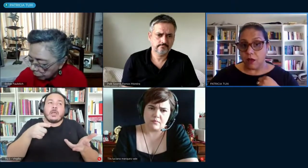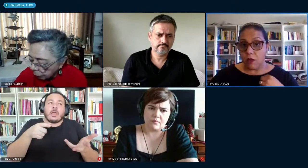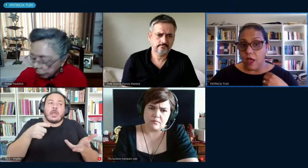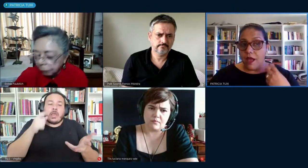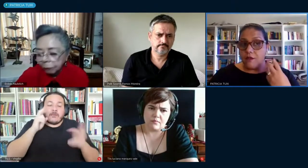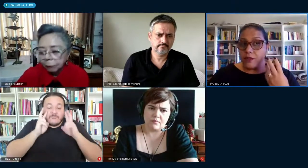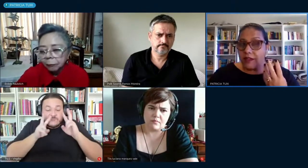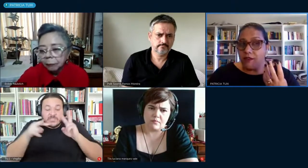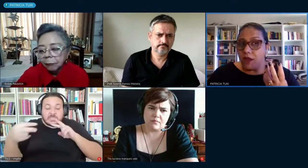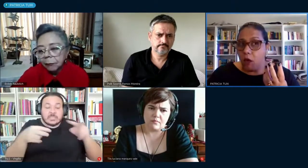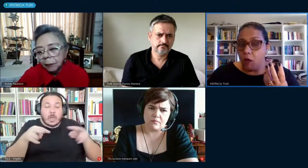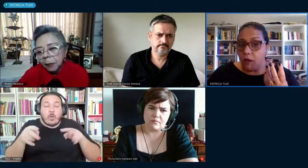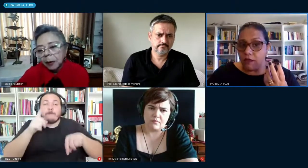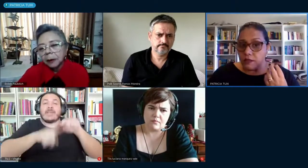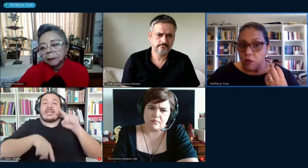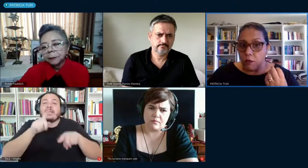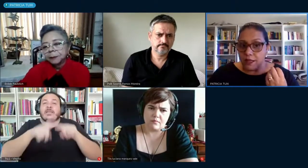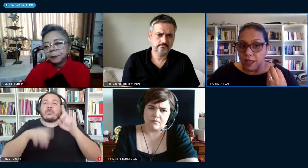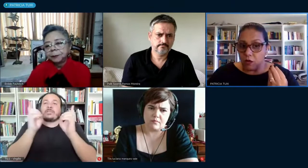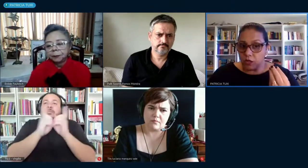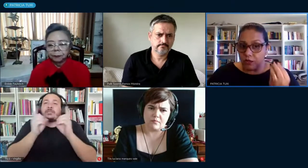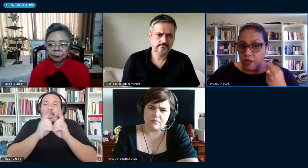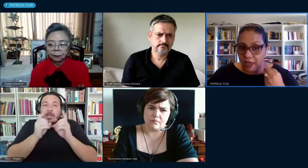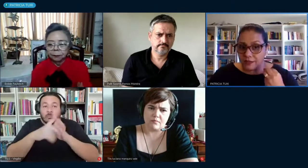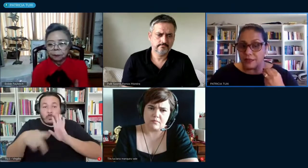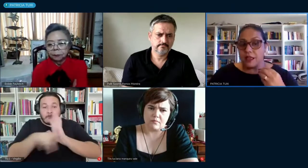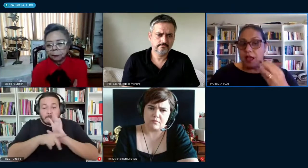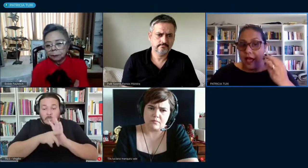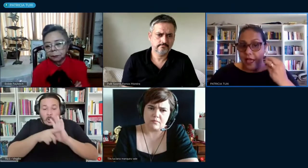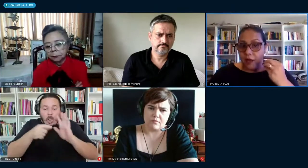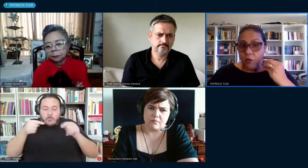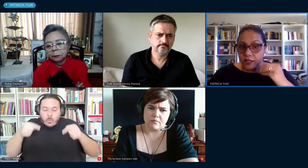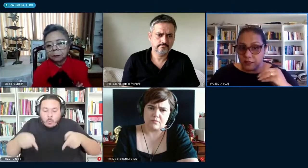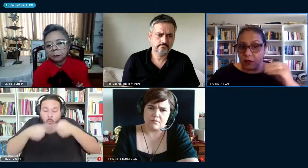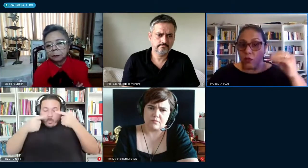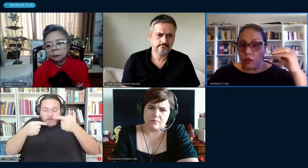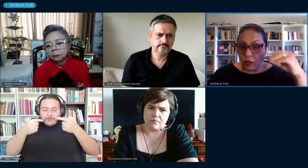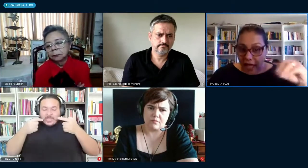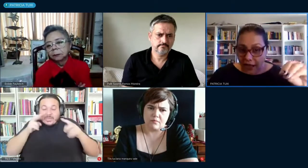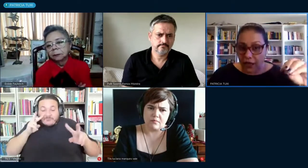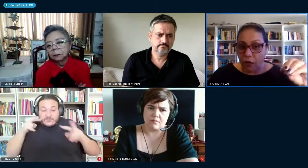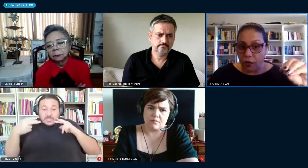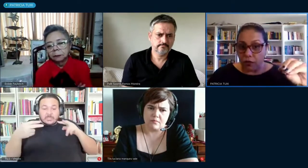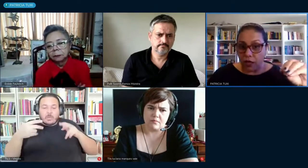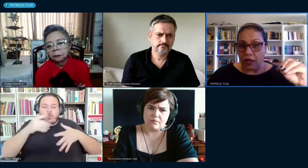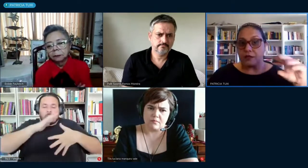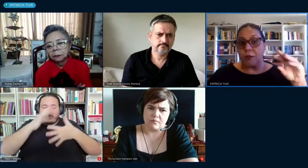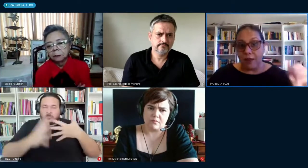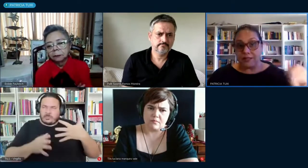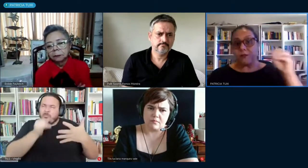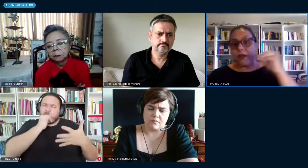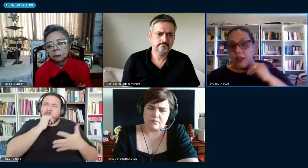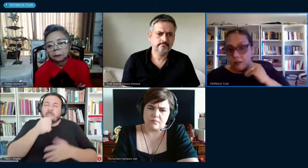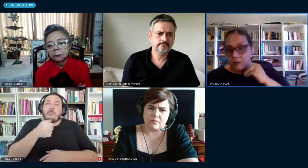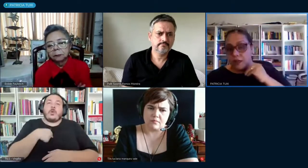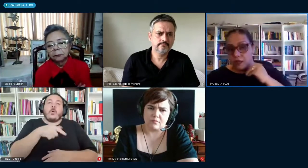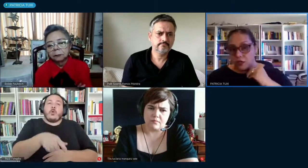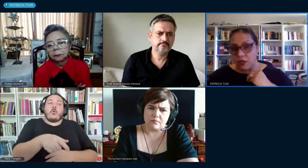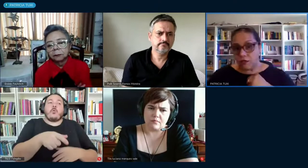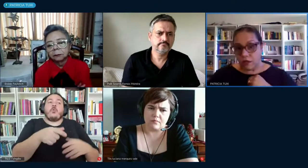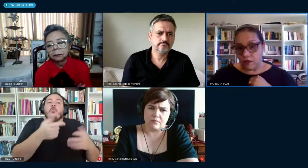sinais? Então, você viu alguma vez algum material que tivesse o ensino da língua portuguesa, mas